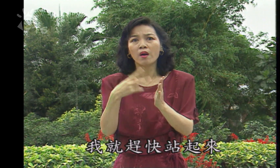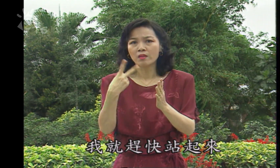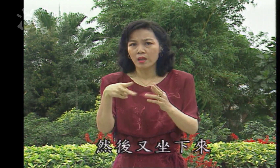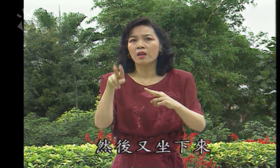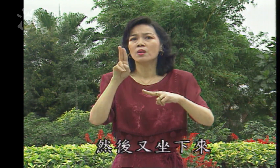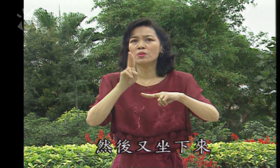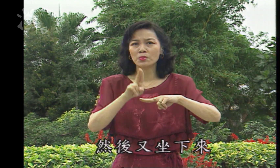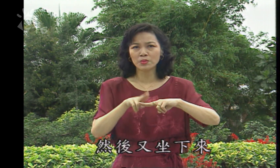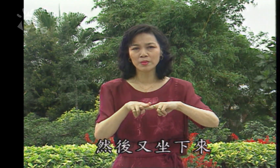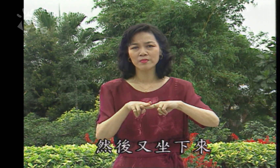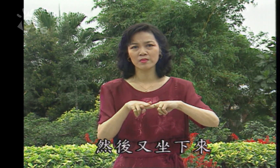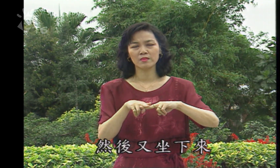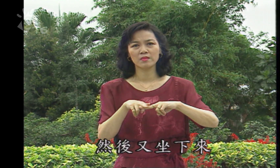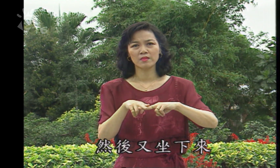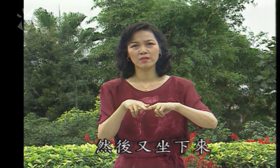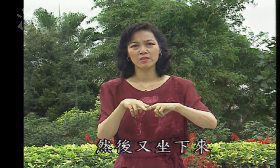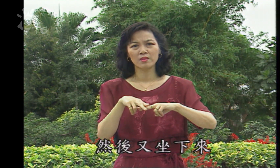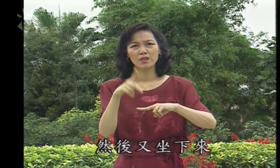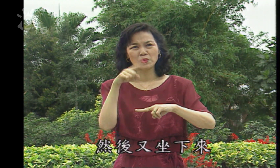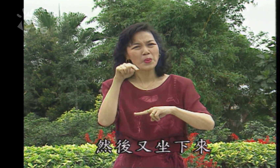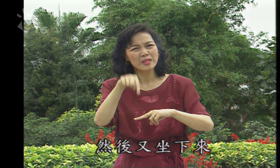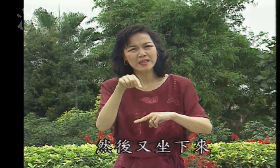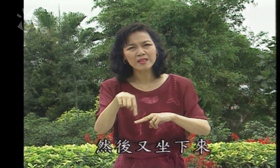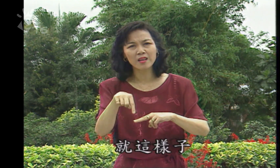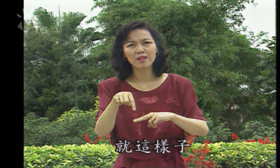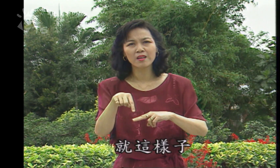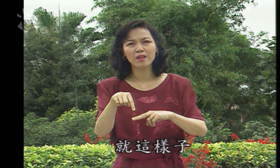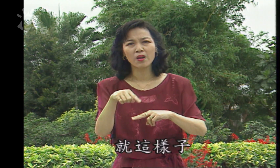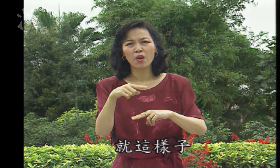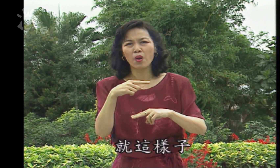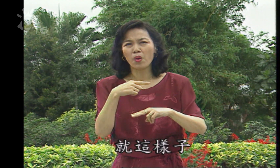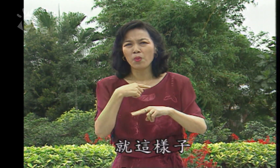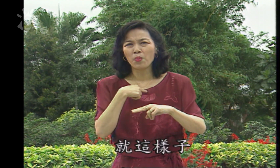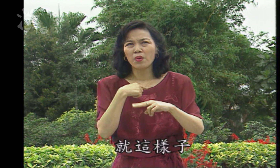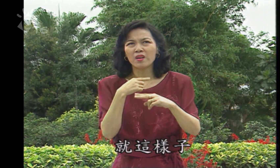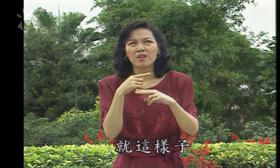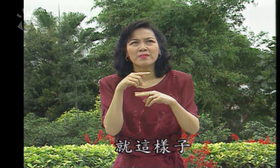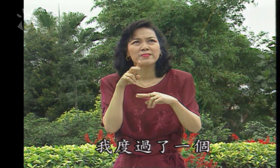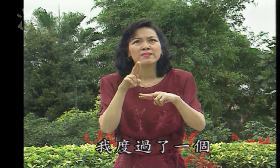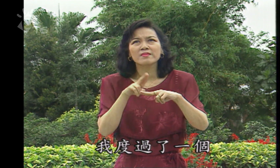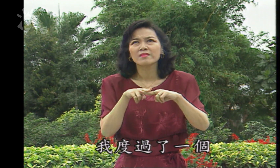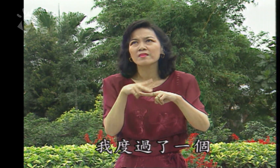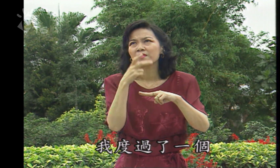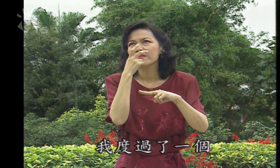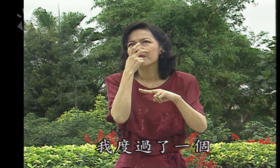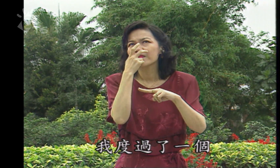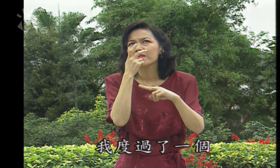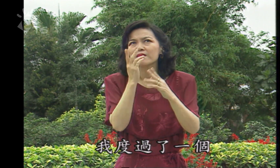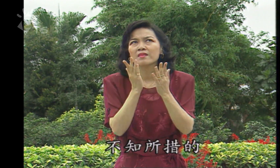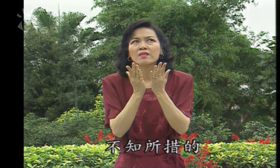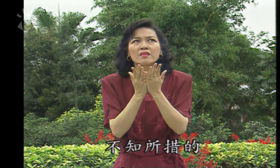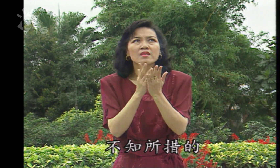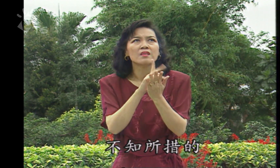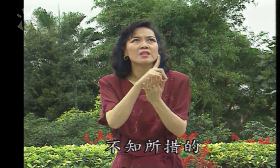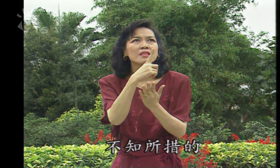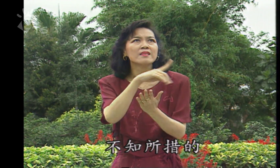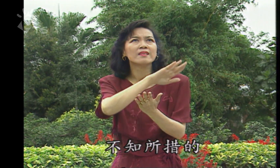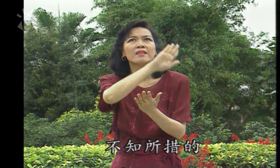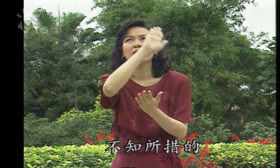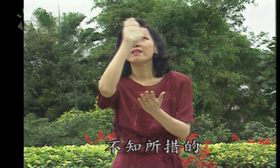又坐下来。就这样子，我度过了一个不知所措的开学